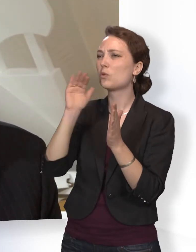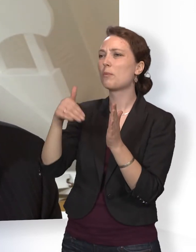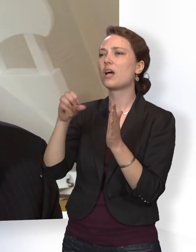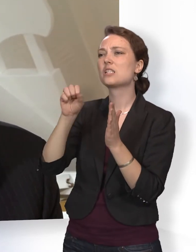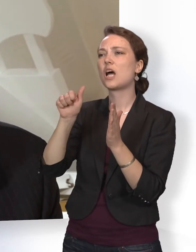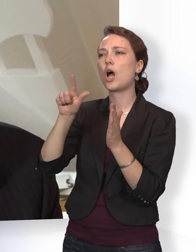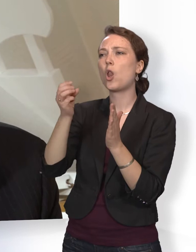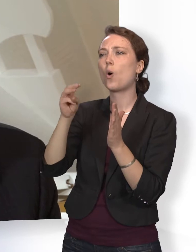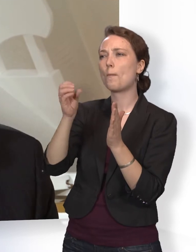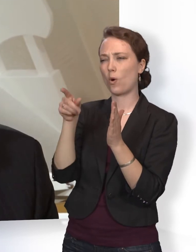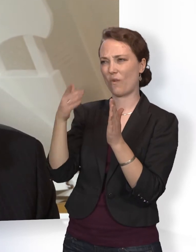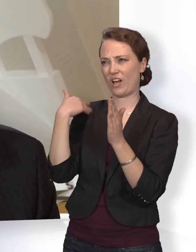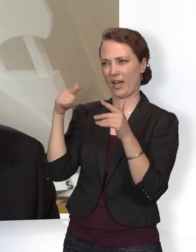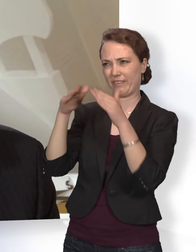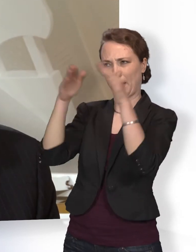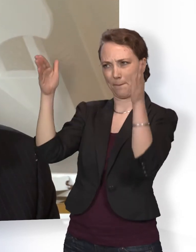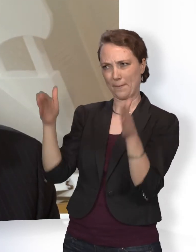gefragt wird, was wünschst du dir?